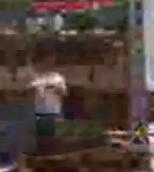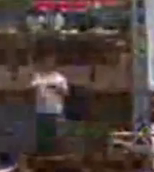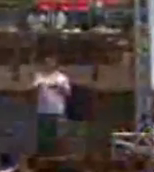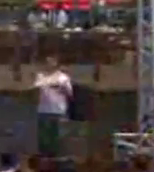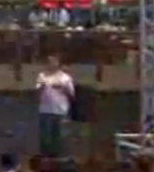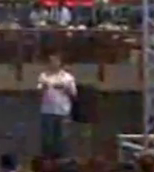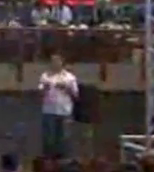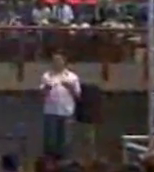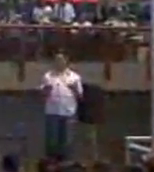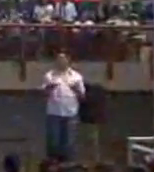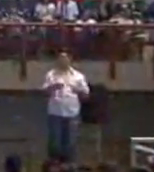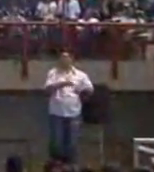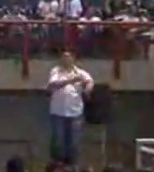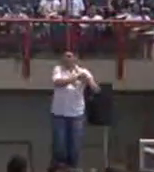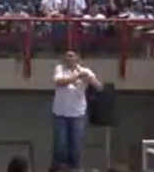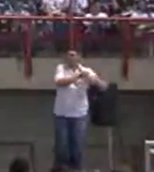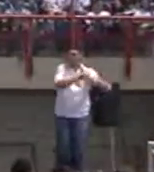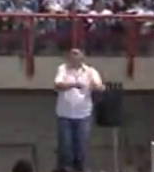esse?